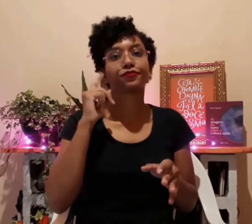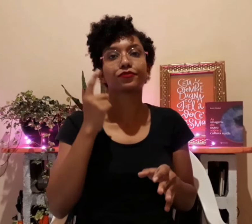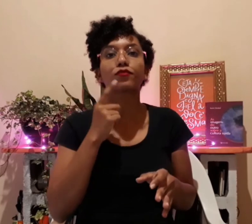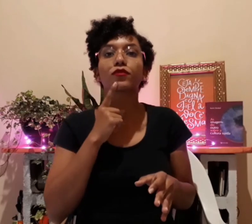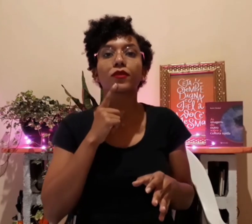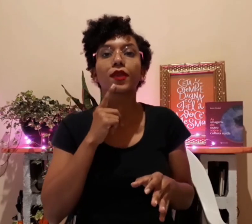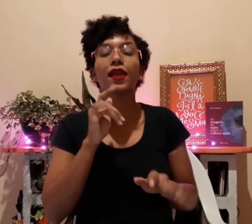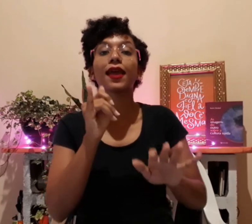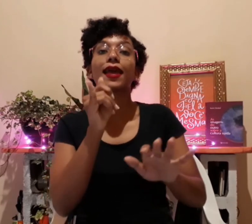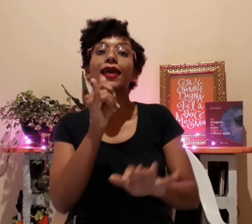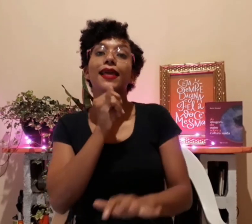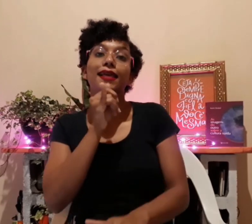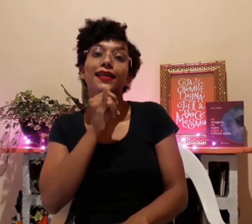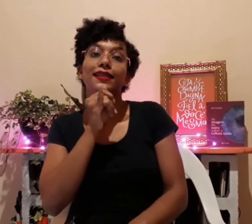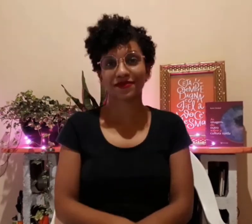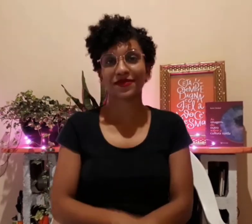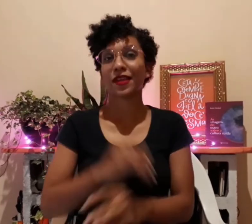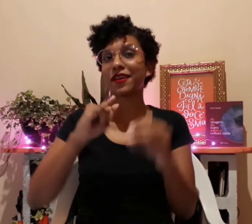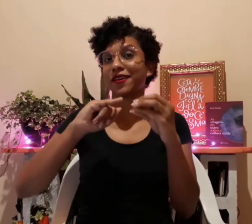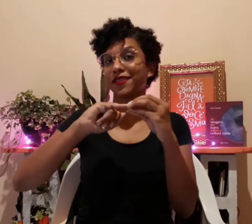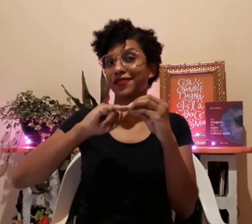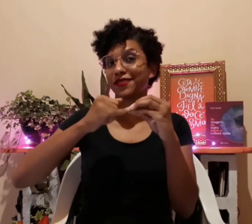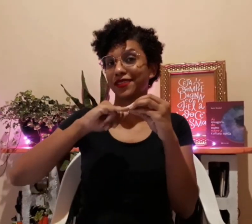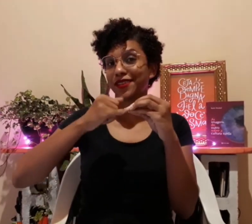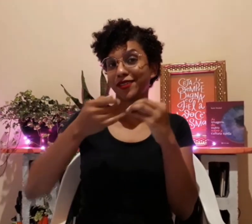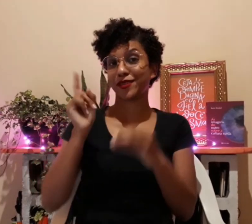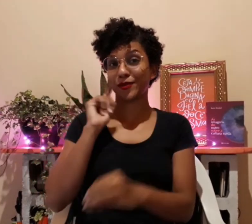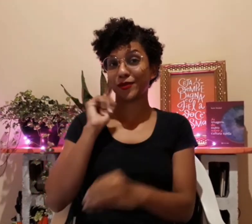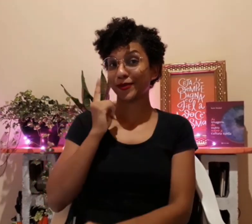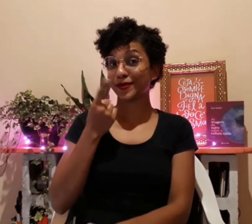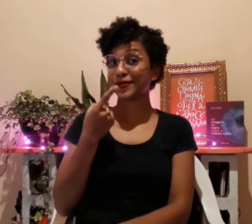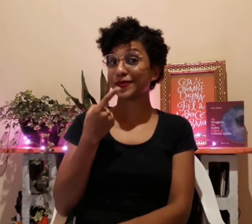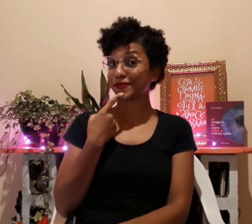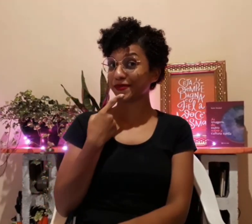surda. Por exemplo, o feijãozinho surdo,